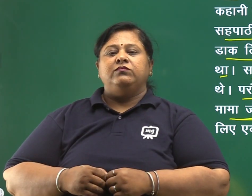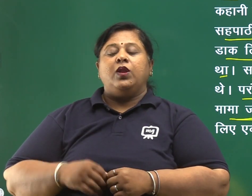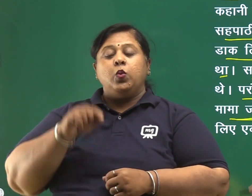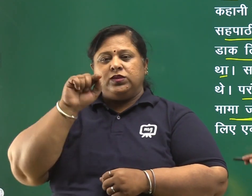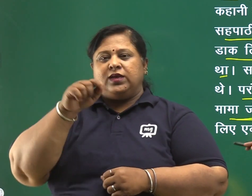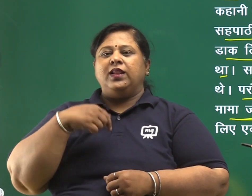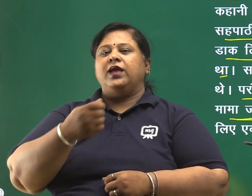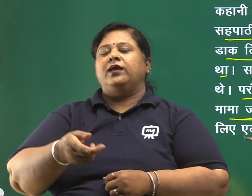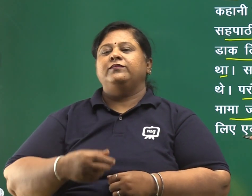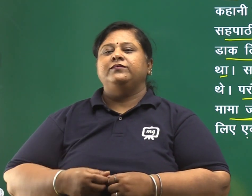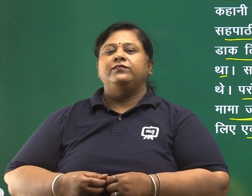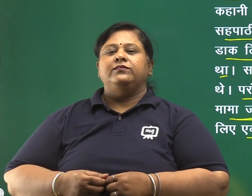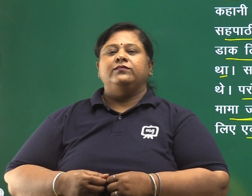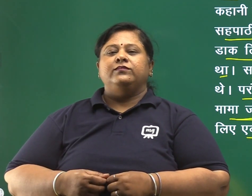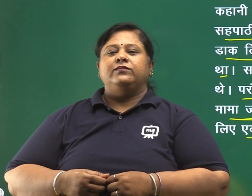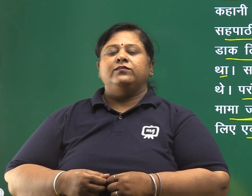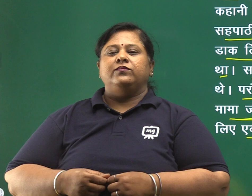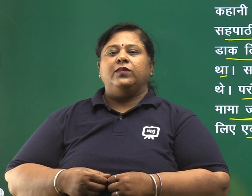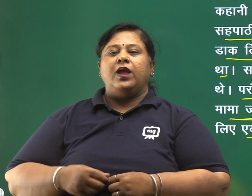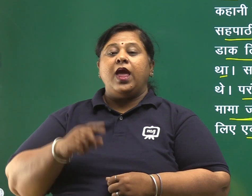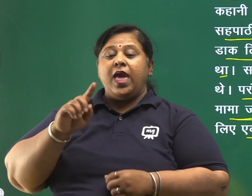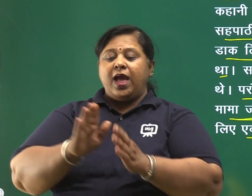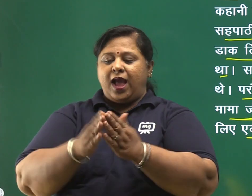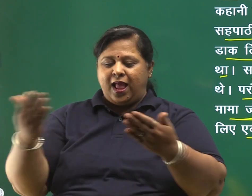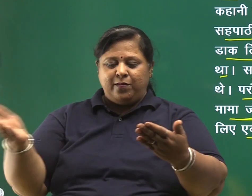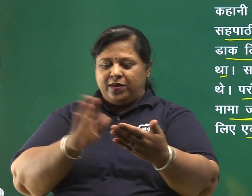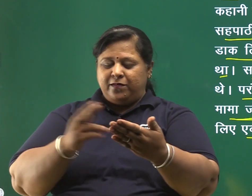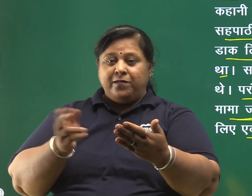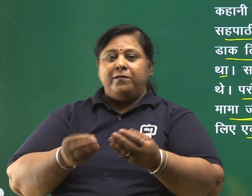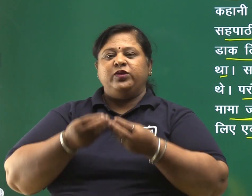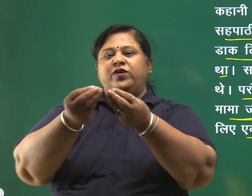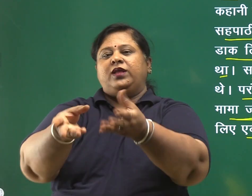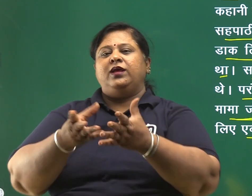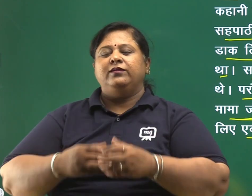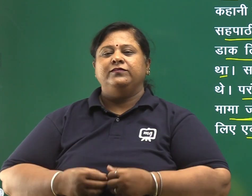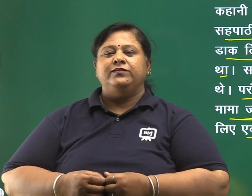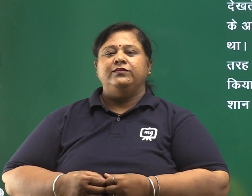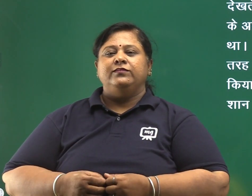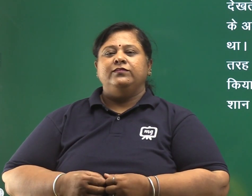उसके लिए एक एल्बम भिजवाया था,